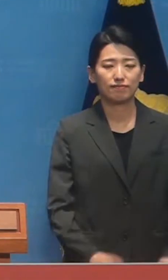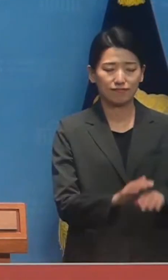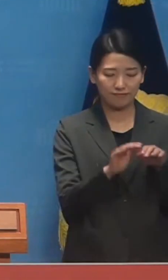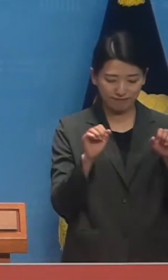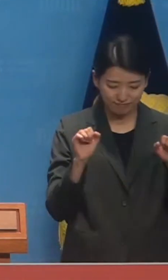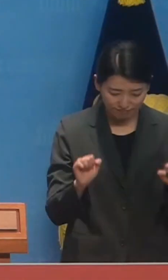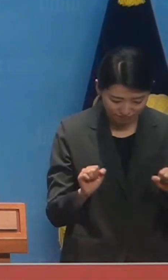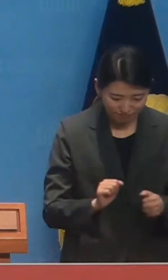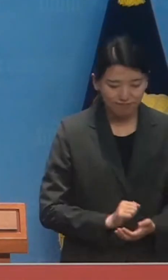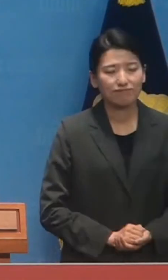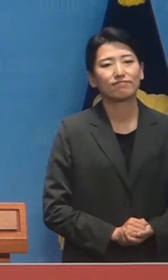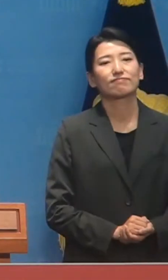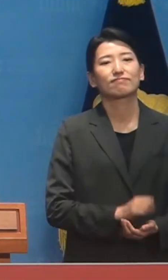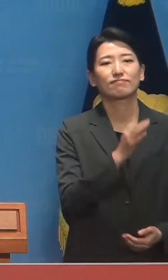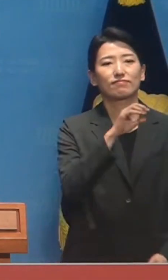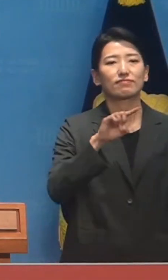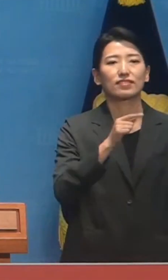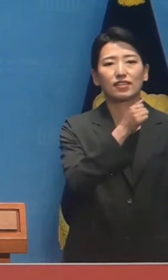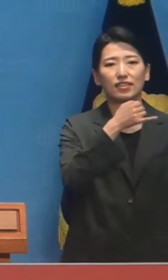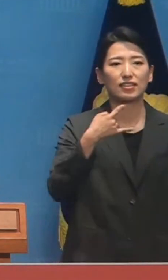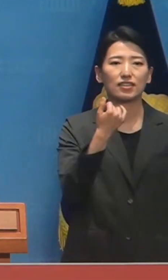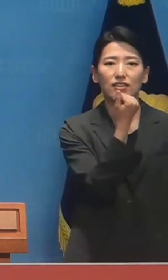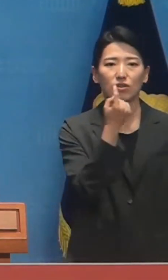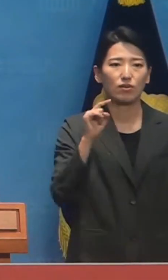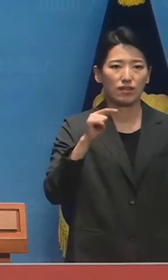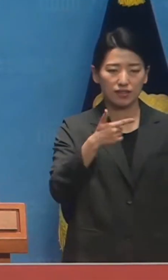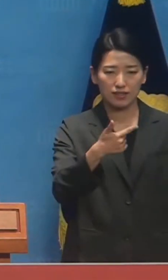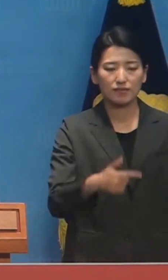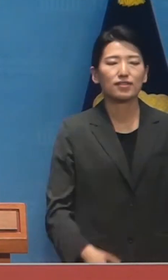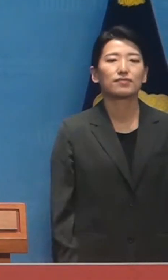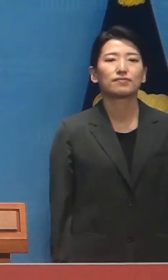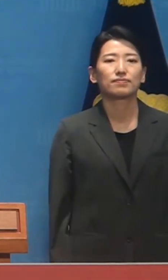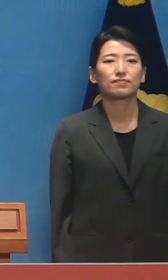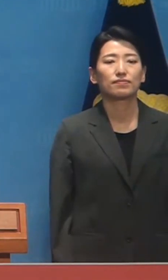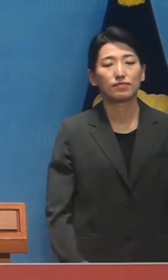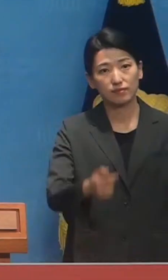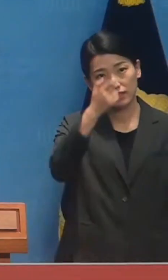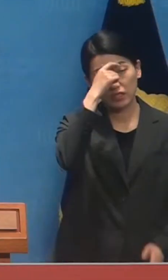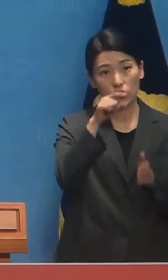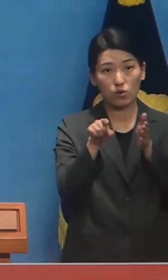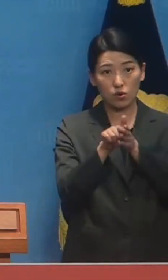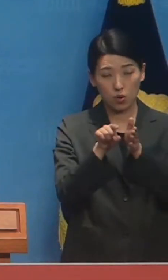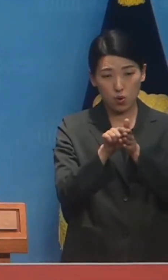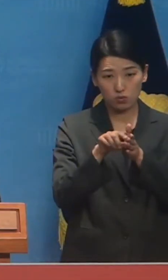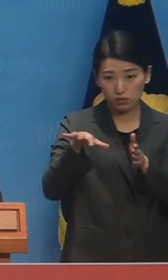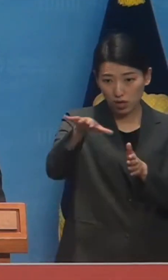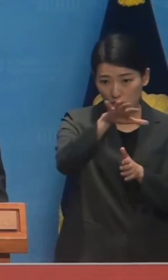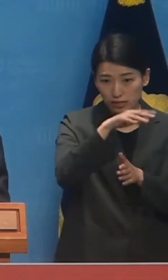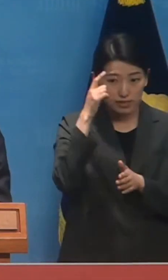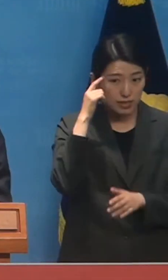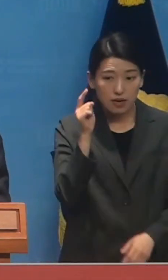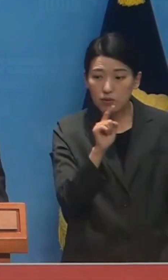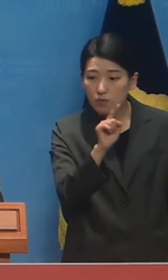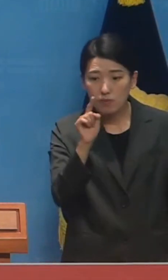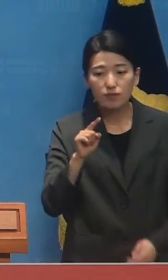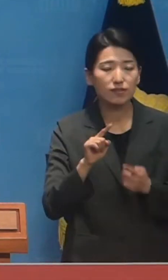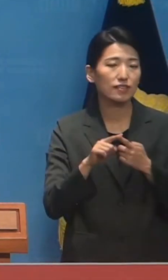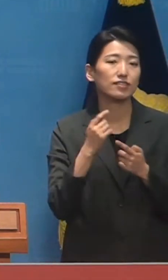안녕하세요. 기독교 싱크탱크 안희환 대표입니다. 기독교 전반적인 얘기를 아주 간단하게 한번 하려고